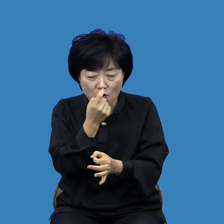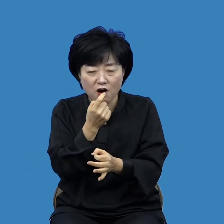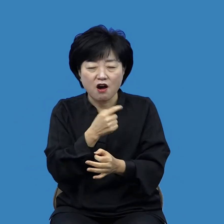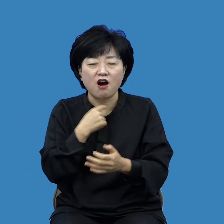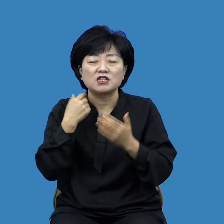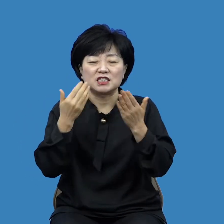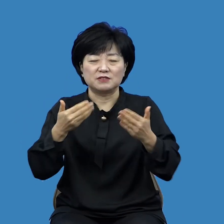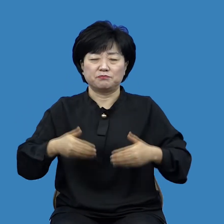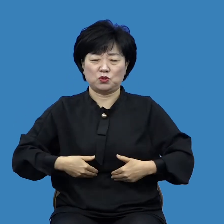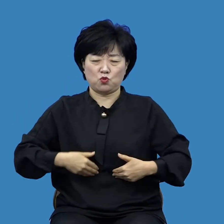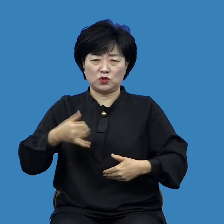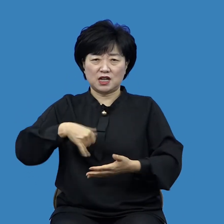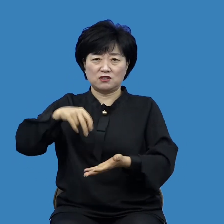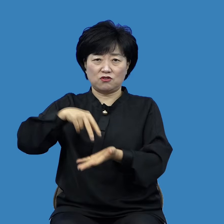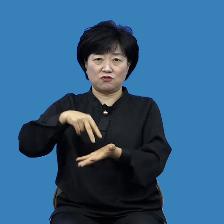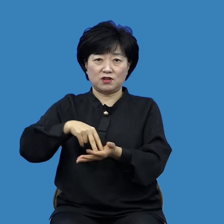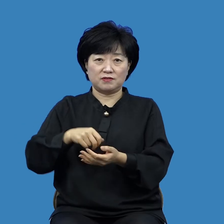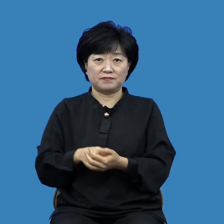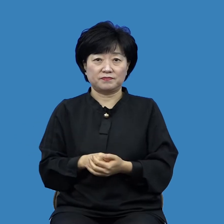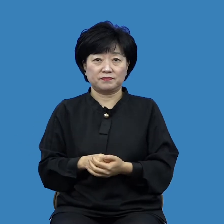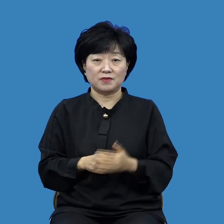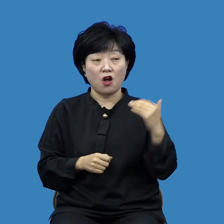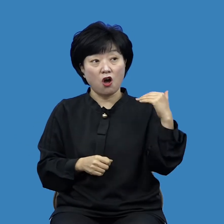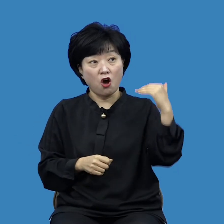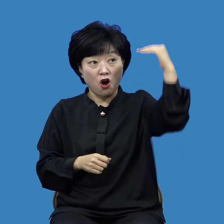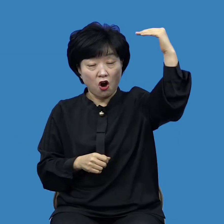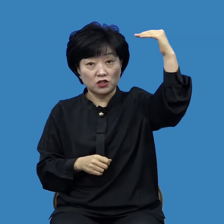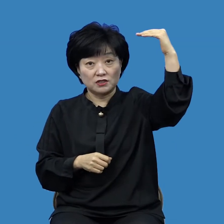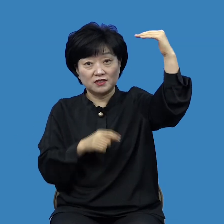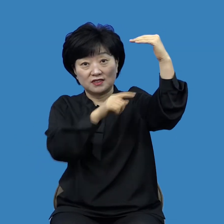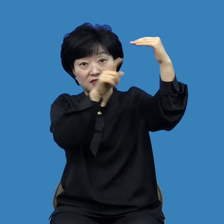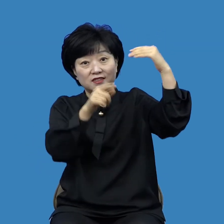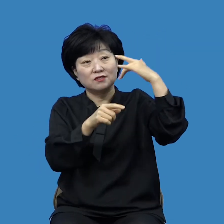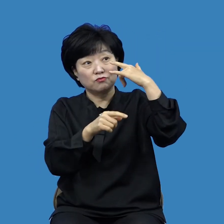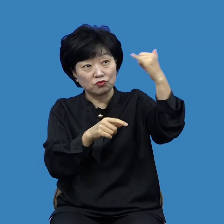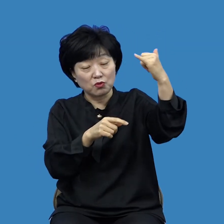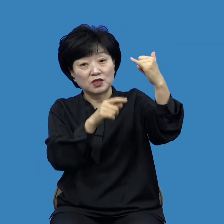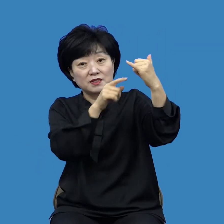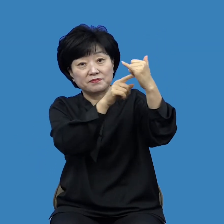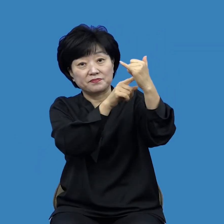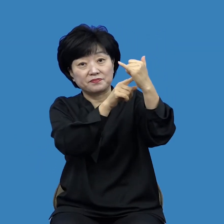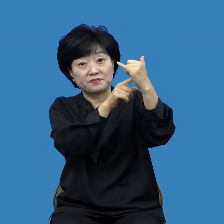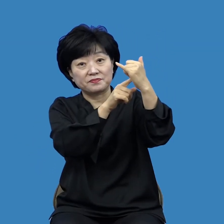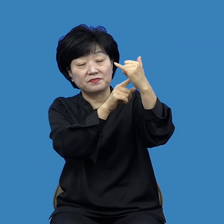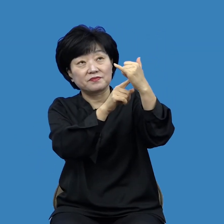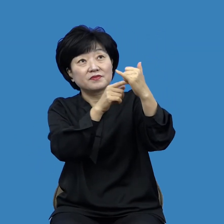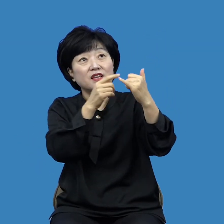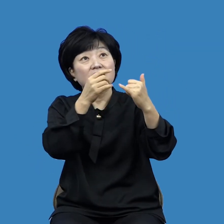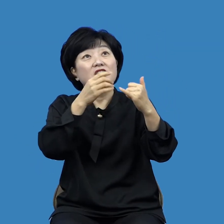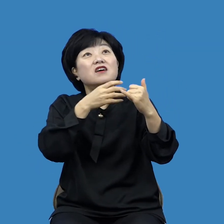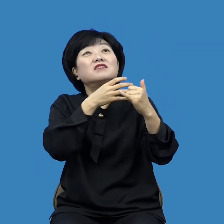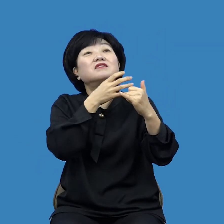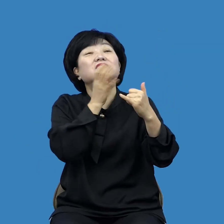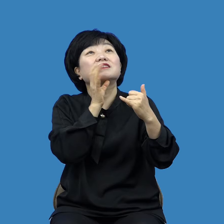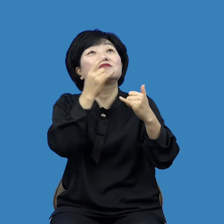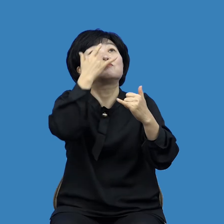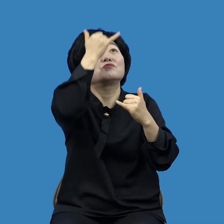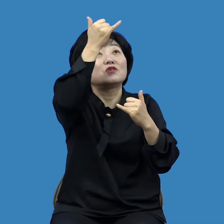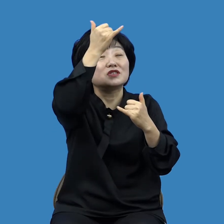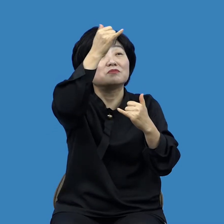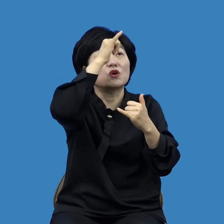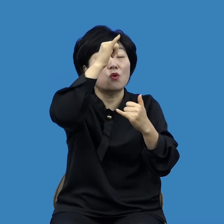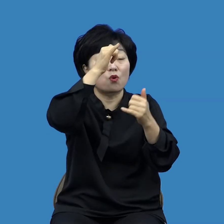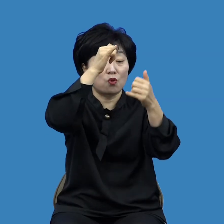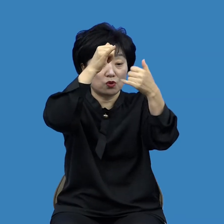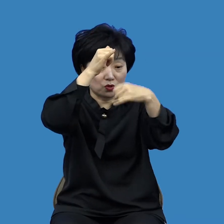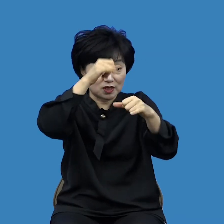예. 어른들부터 시작해서 전부 다 어른들의 부모님도 계시잖아. 우리는 부모인 동시에 또 자녀잖아요. 또 어린 자녀들은 아직